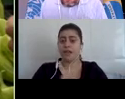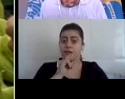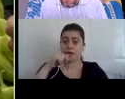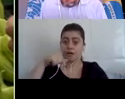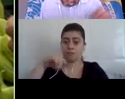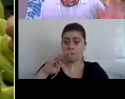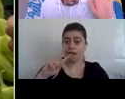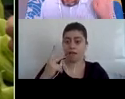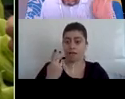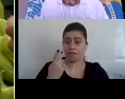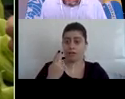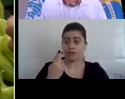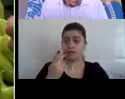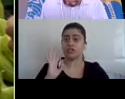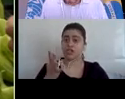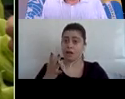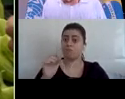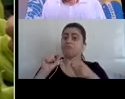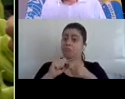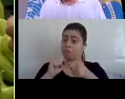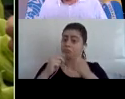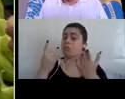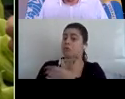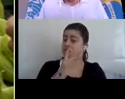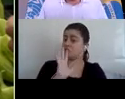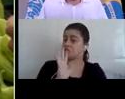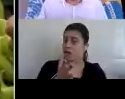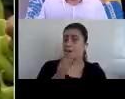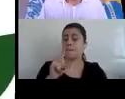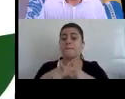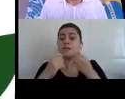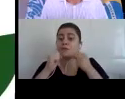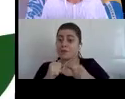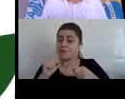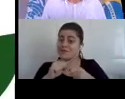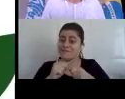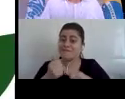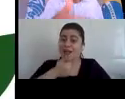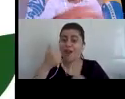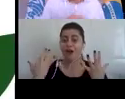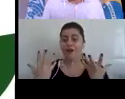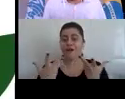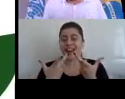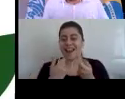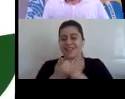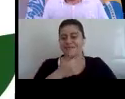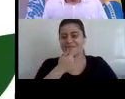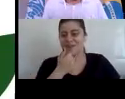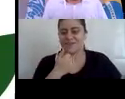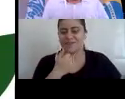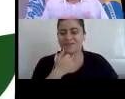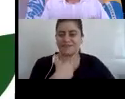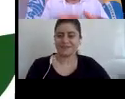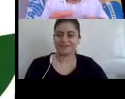de aprendizagem já foi feita, sim, mas podemos fazer melhor. Aqui temos